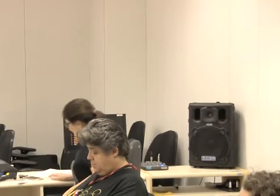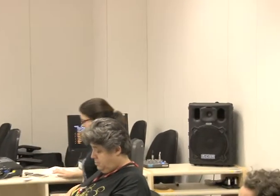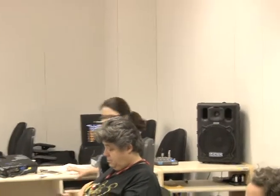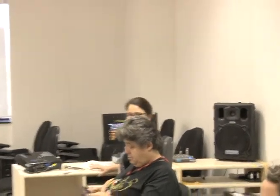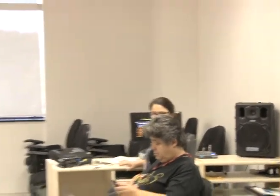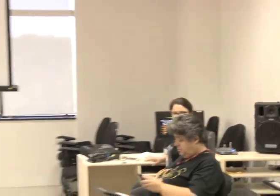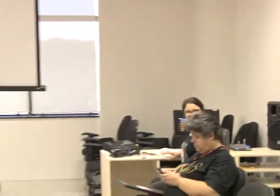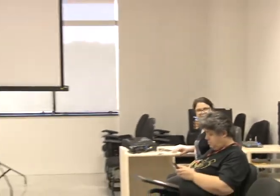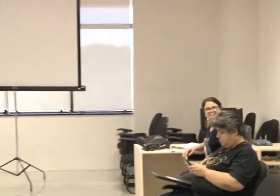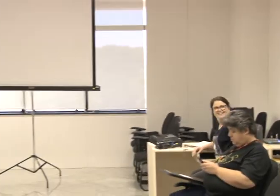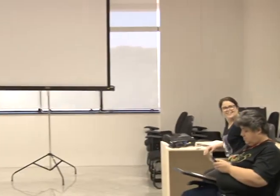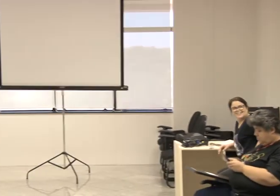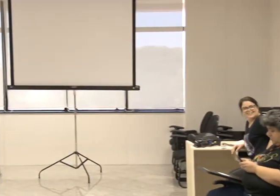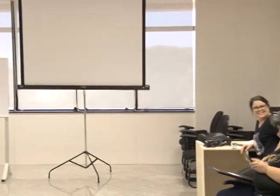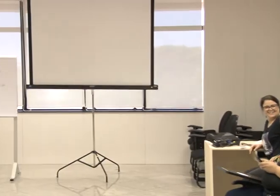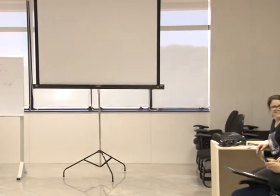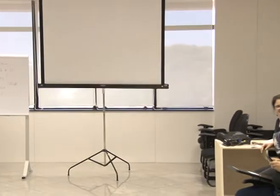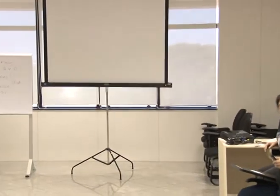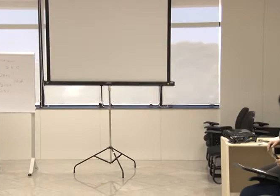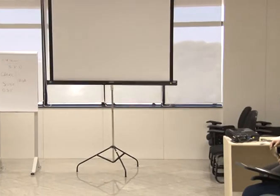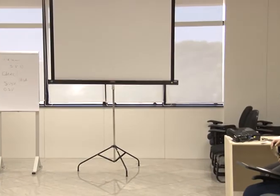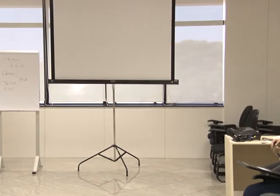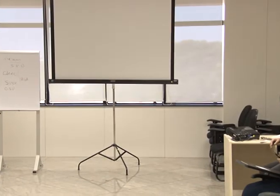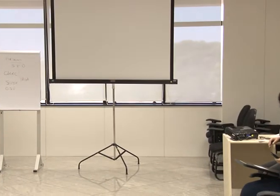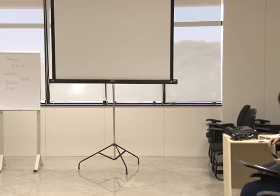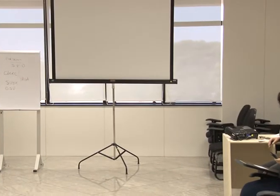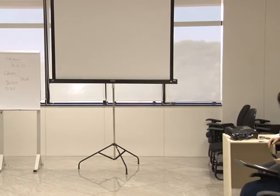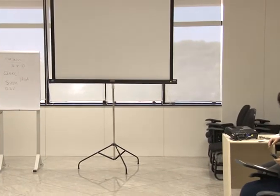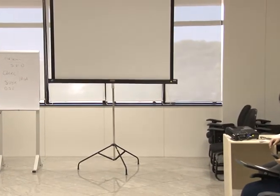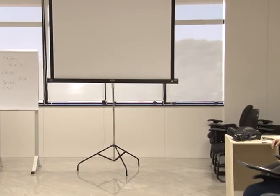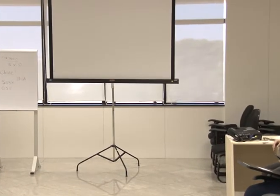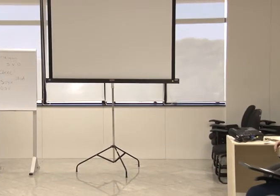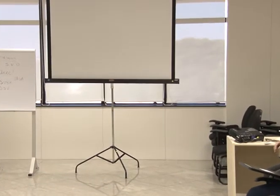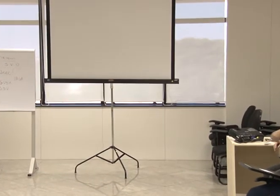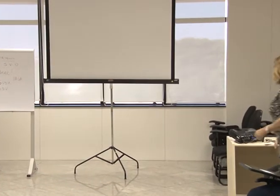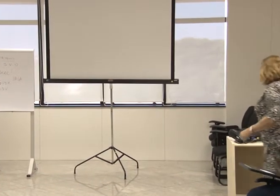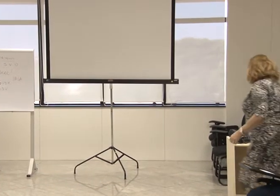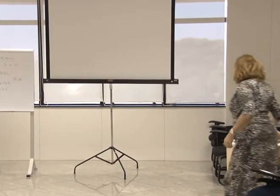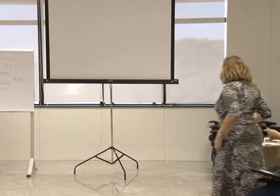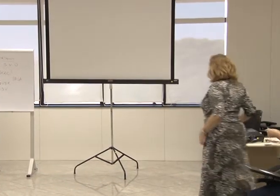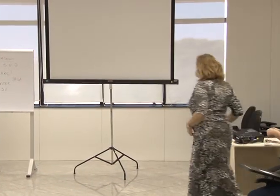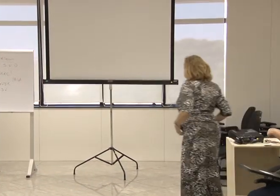Eu tenho que falar alguma coisa, né? Não, falar não.